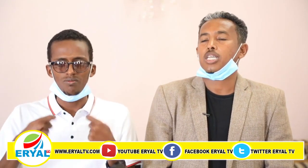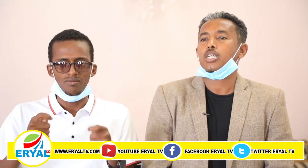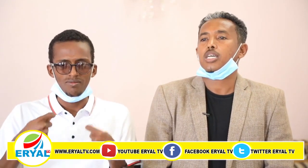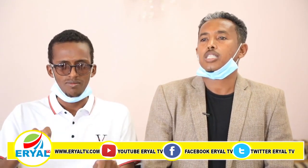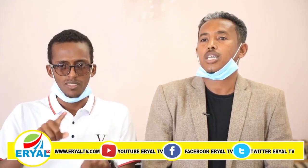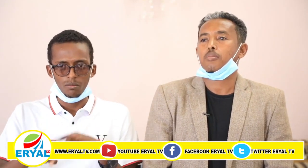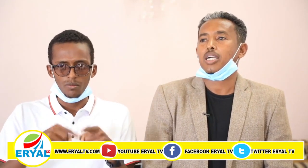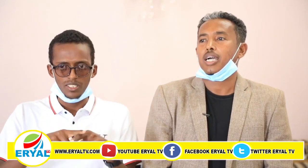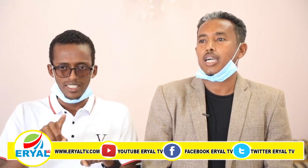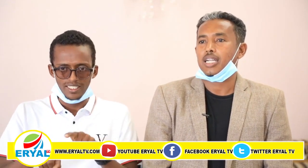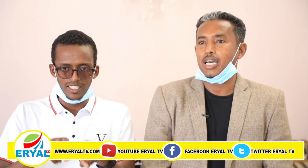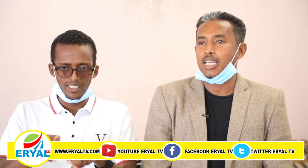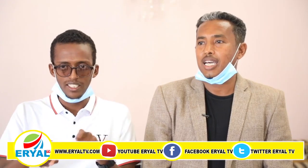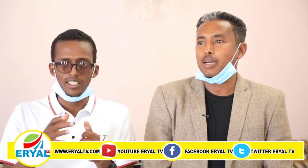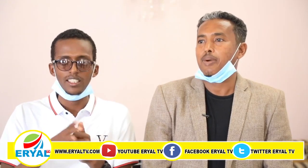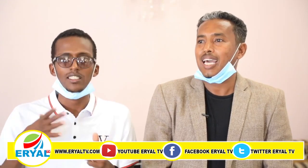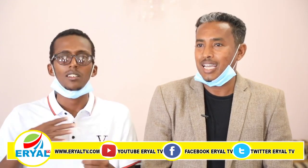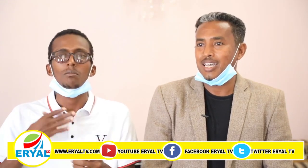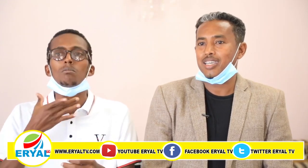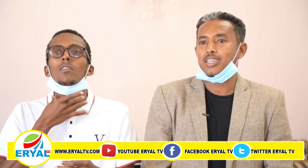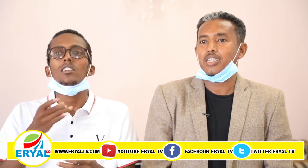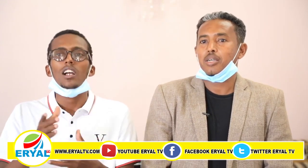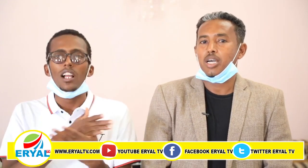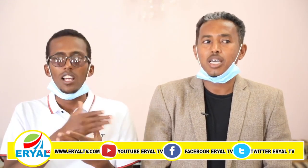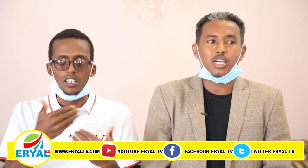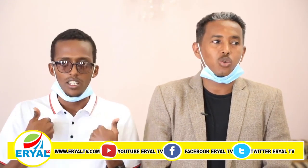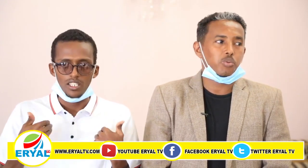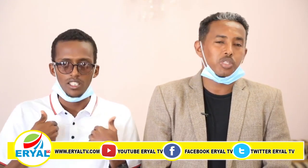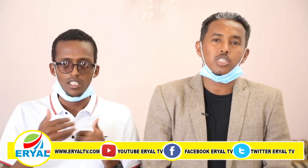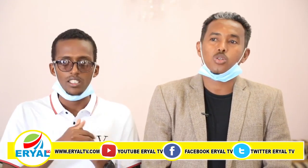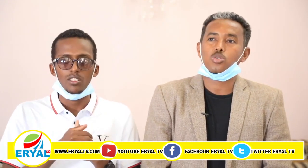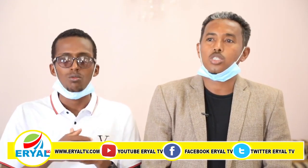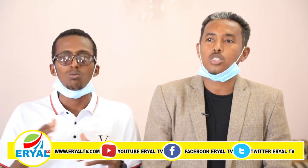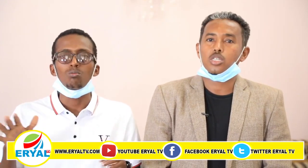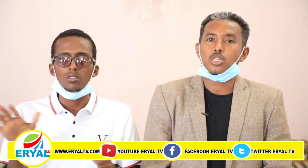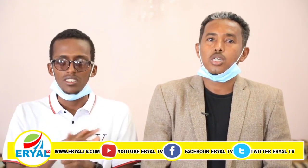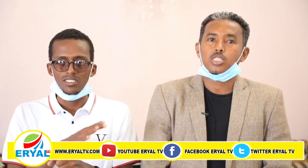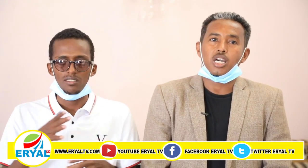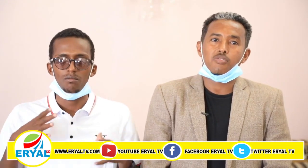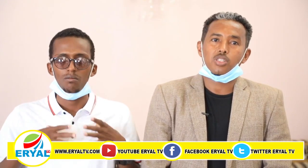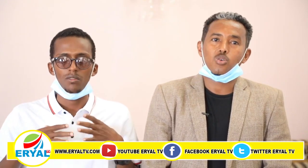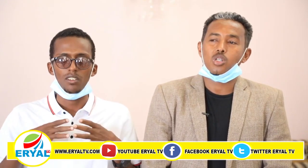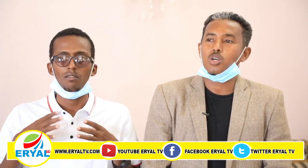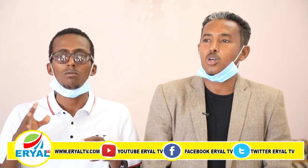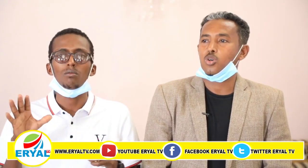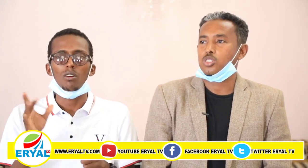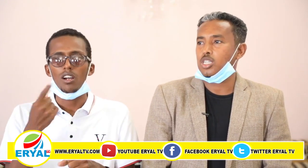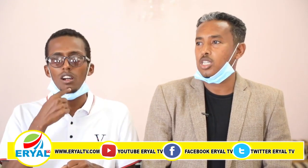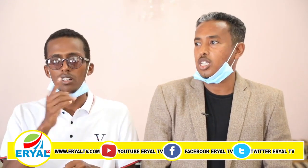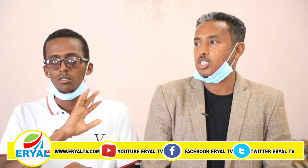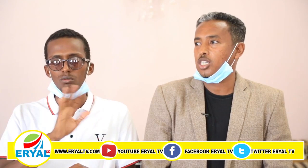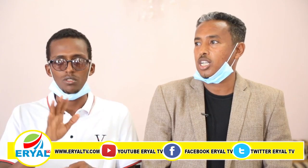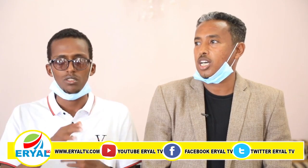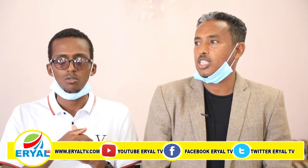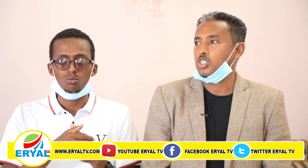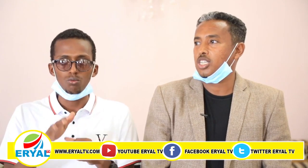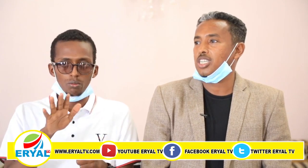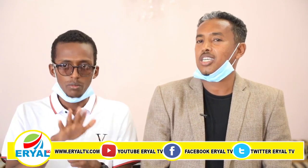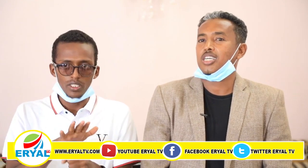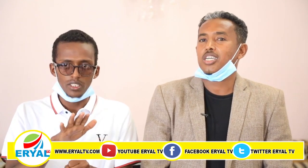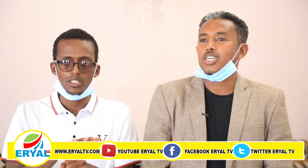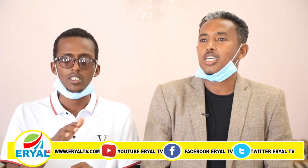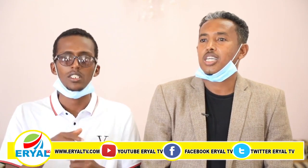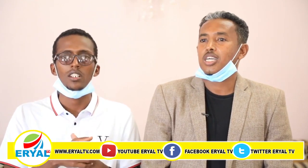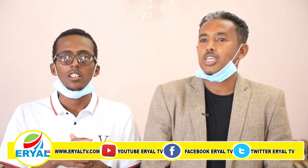uu qabtay dadka baahiyaha gaarka ee xagga maqalka. Baahiyaha gaarku way badan yihiin runtii, saxaafadana kulli waxaan ka codsanaynay intaa jeereen hadli